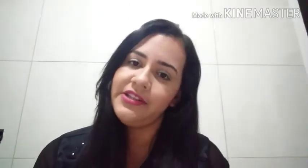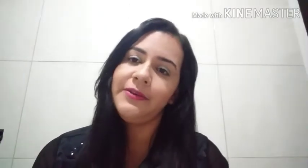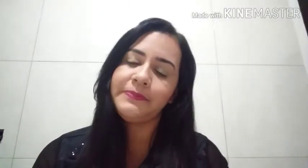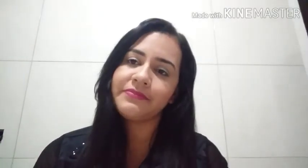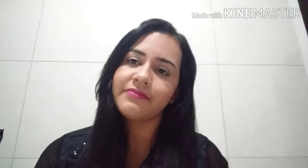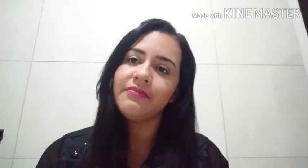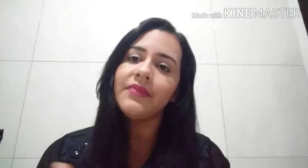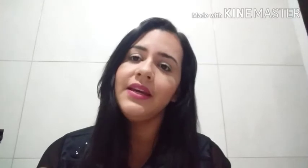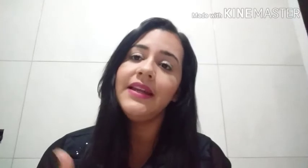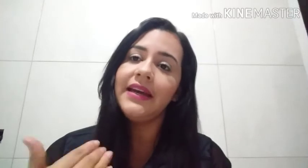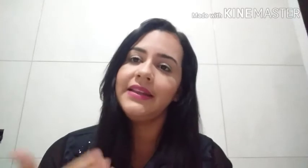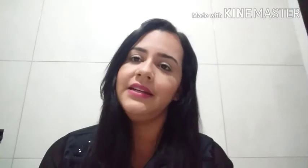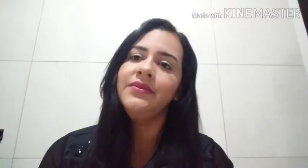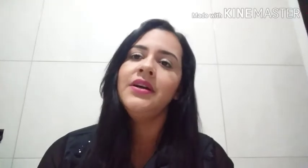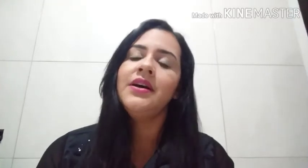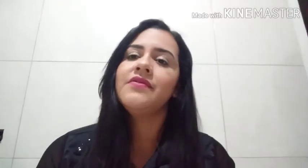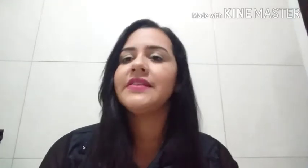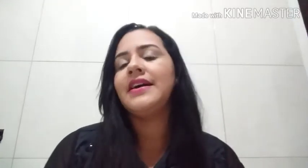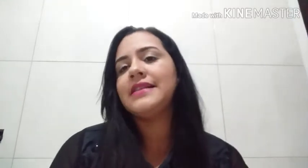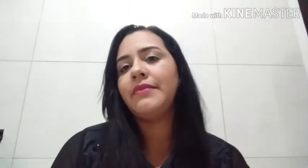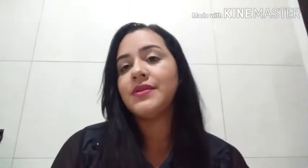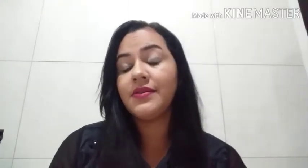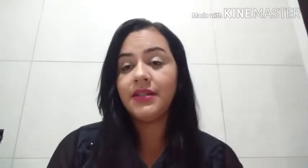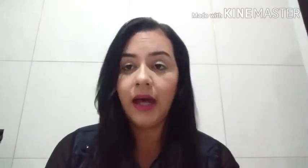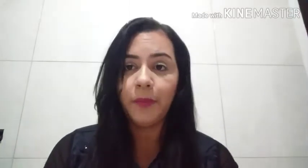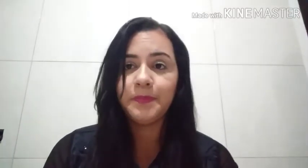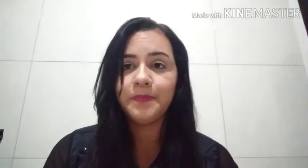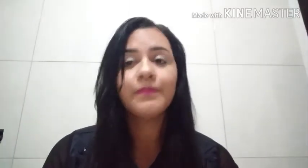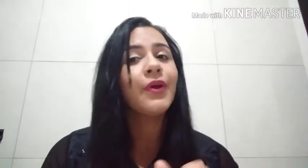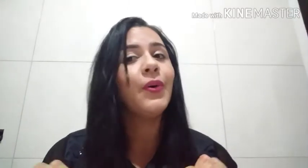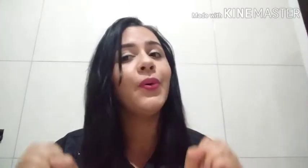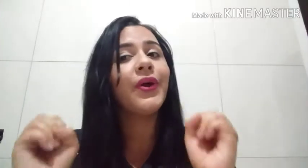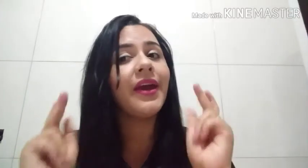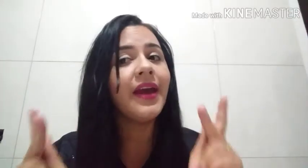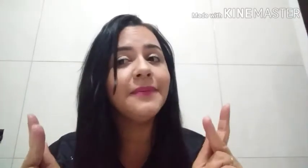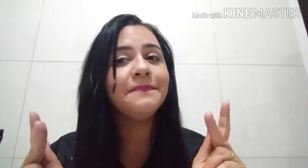direitinho. E daí então você vai receber o seu sinal, ok?